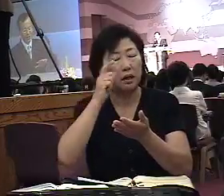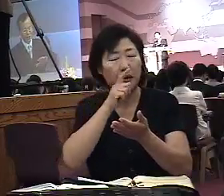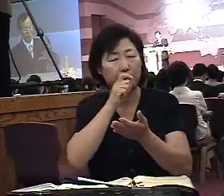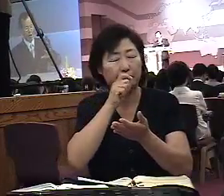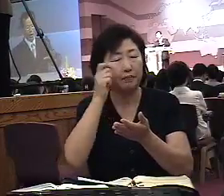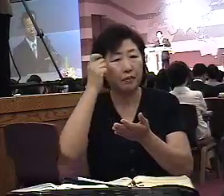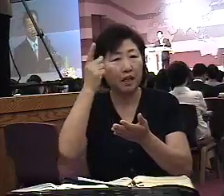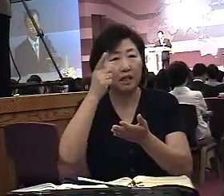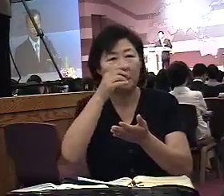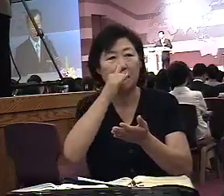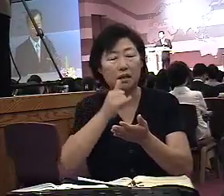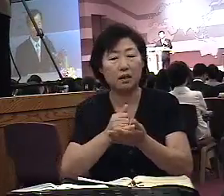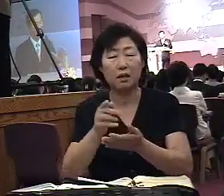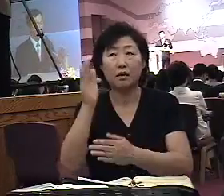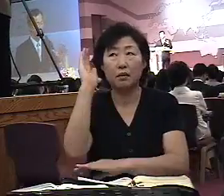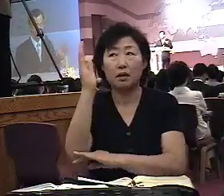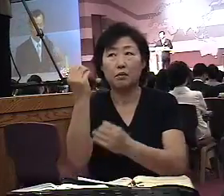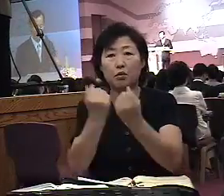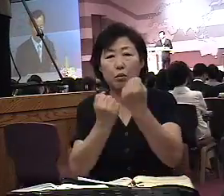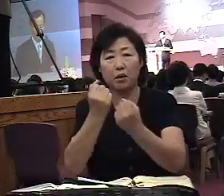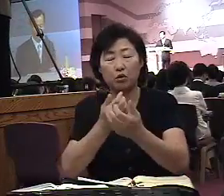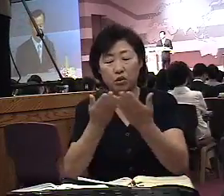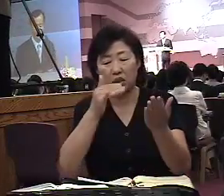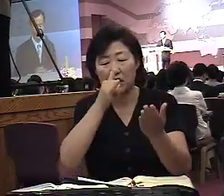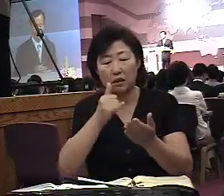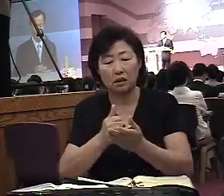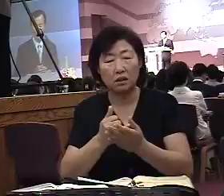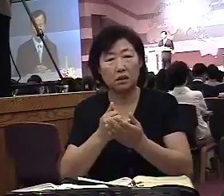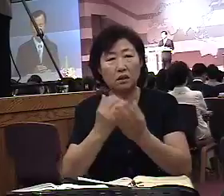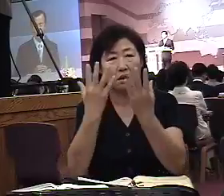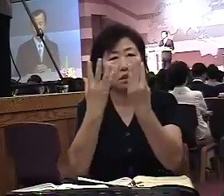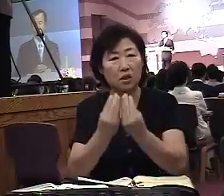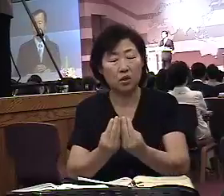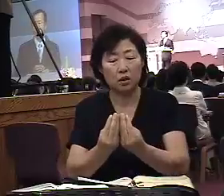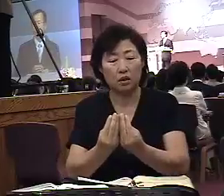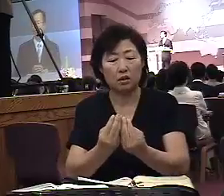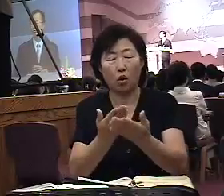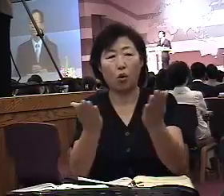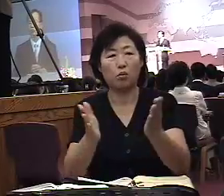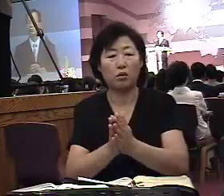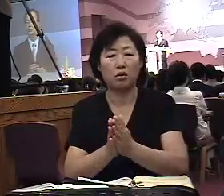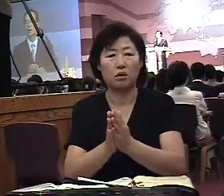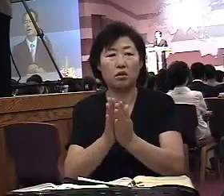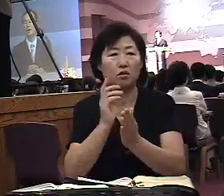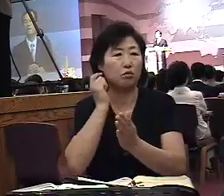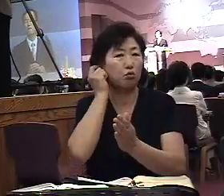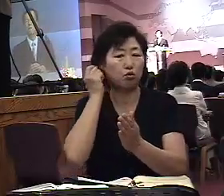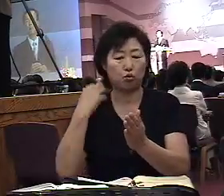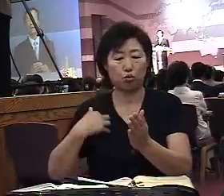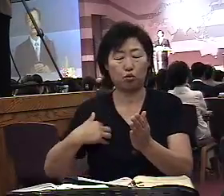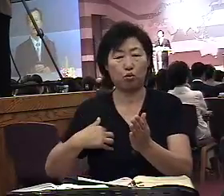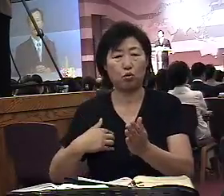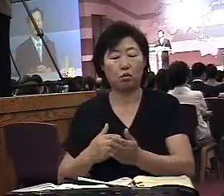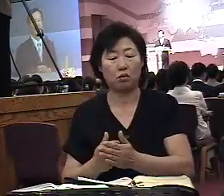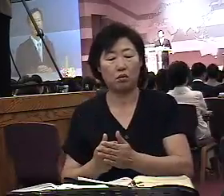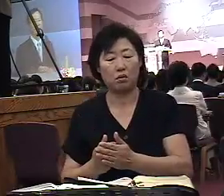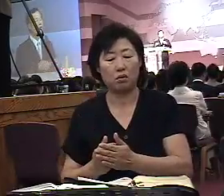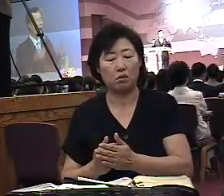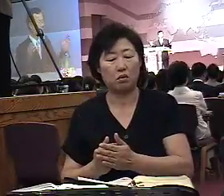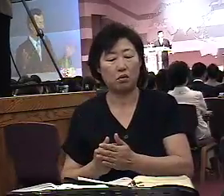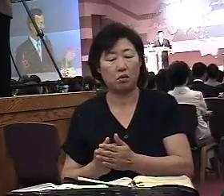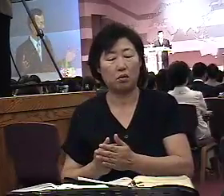말씀을 설명할 수 있는 몇 가지 예를 한번 들어보겠습니다. 여러분, 중국의